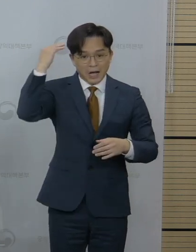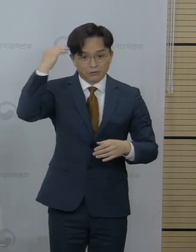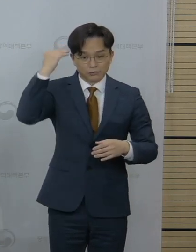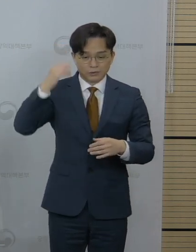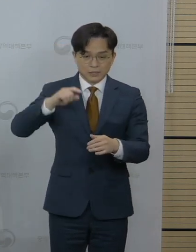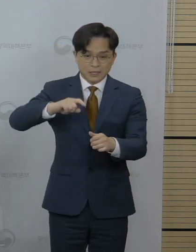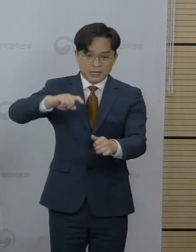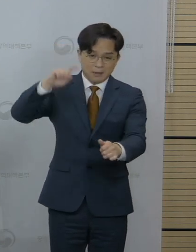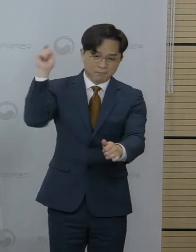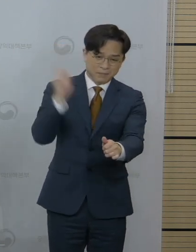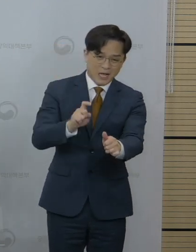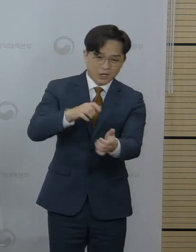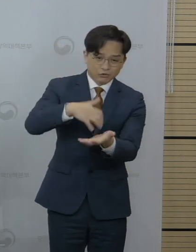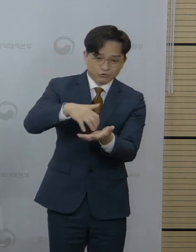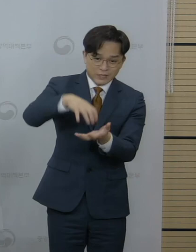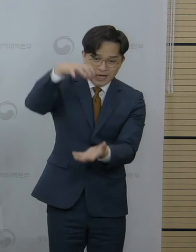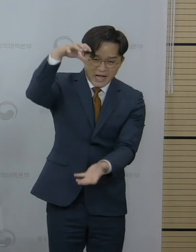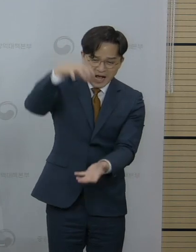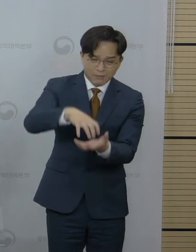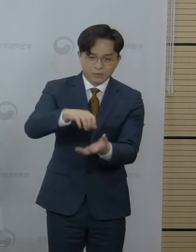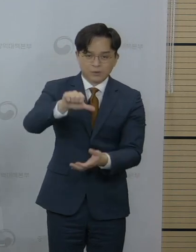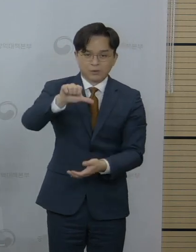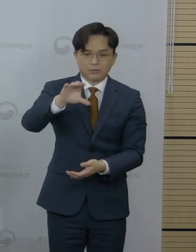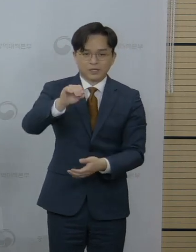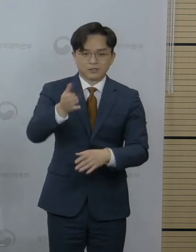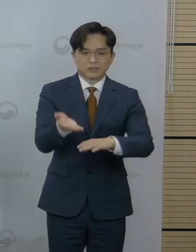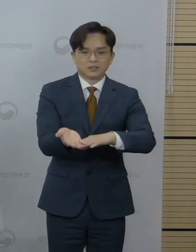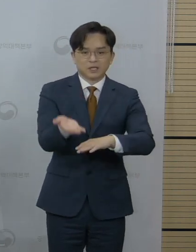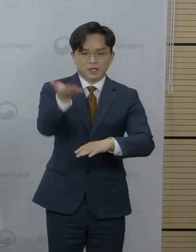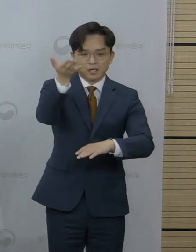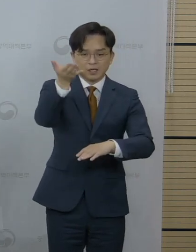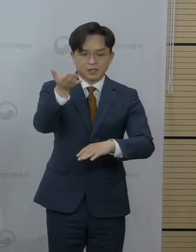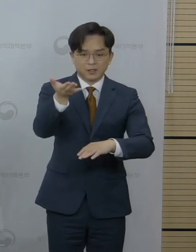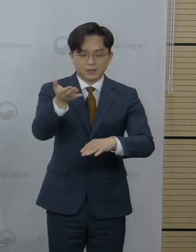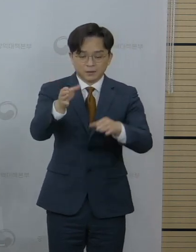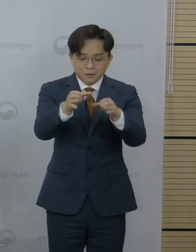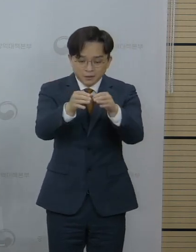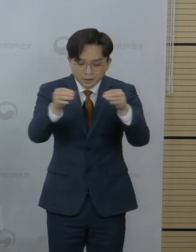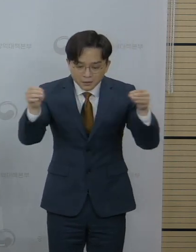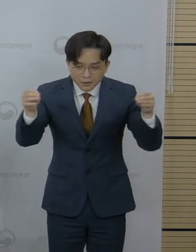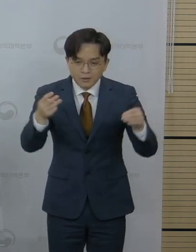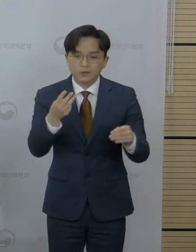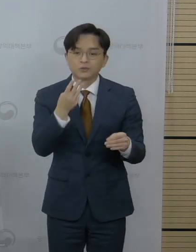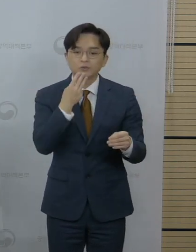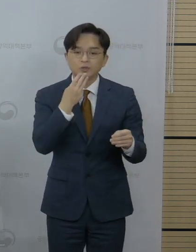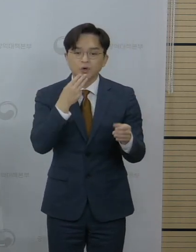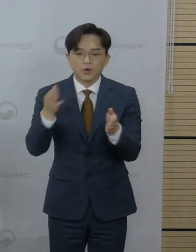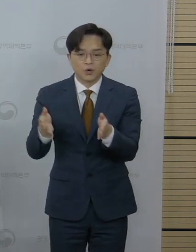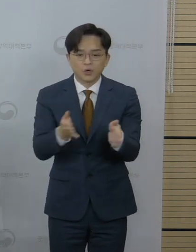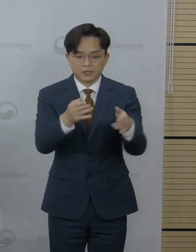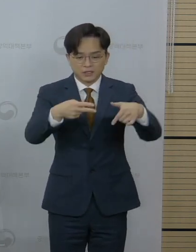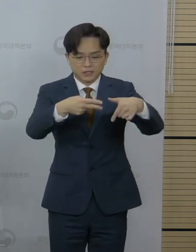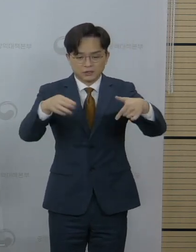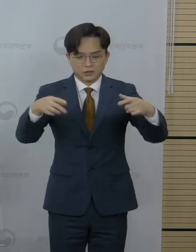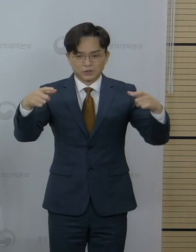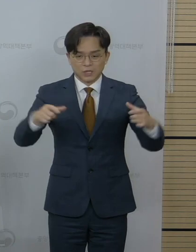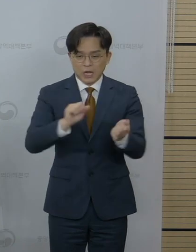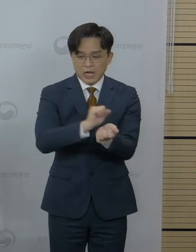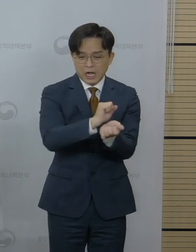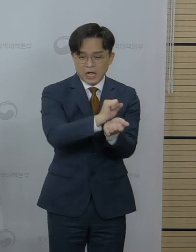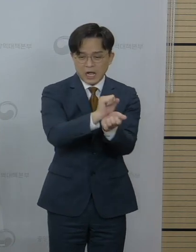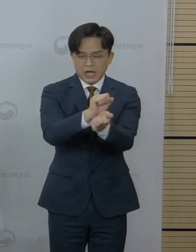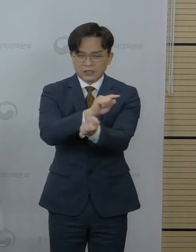특히 수도권의 감염 위험도가 매우 높은 시기입니다. 오늘 발표된 연말연시 특별